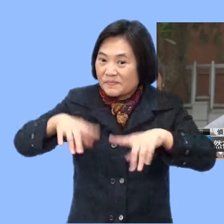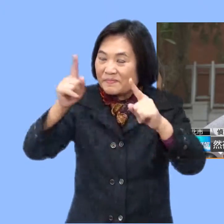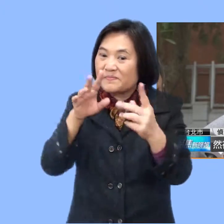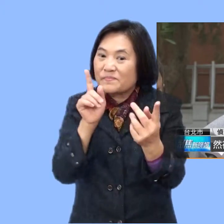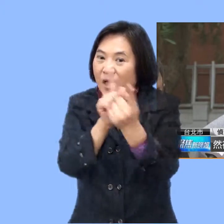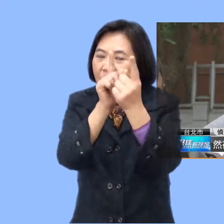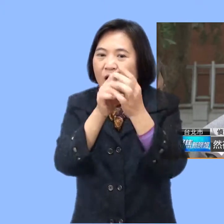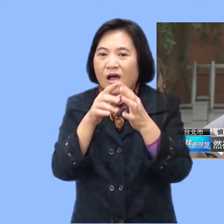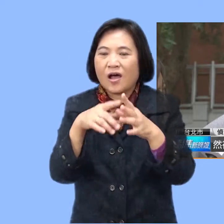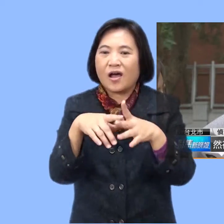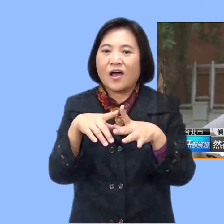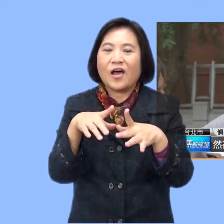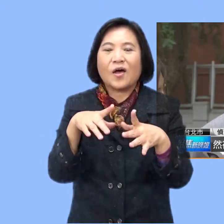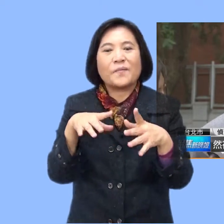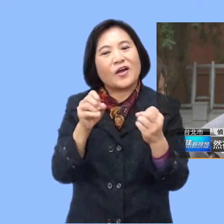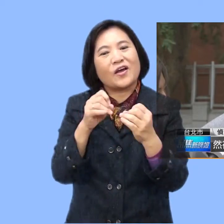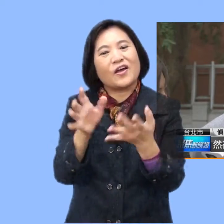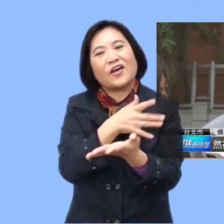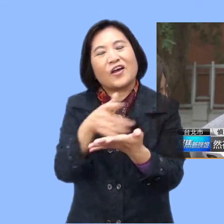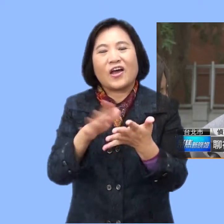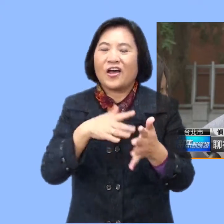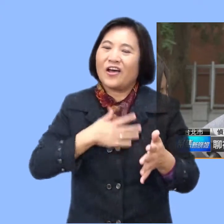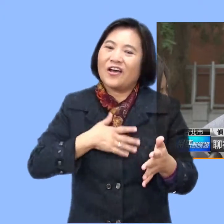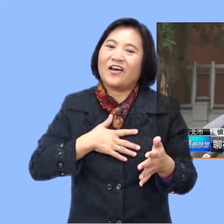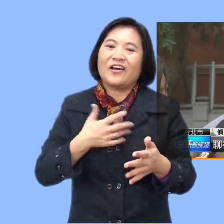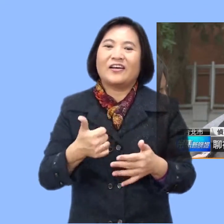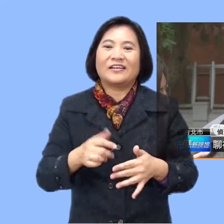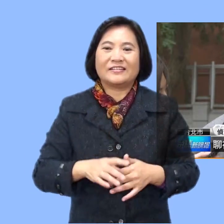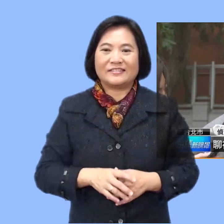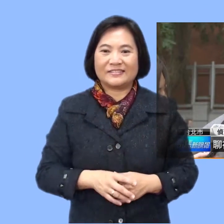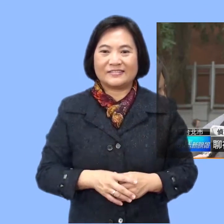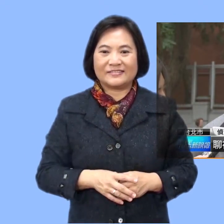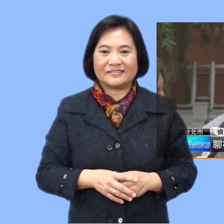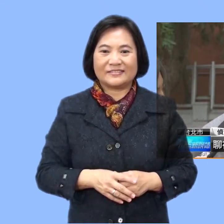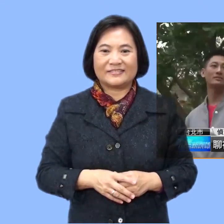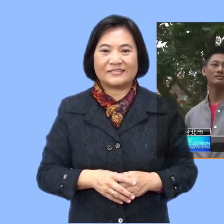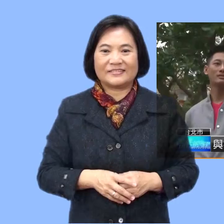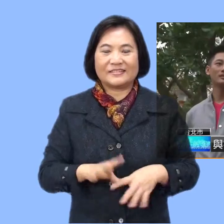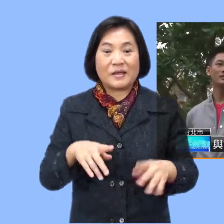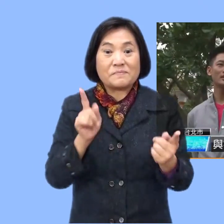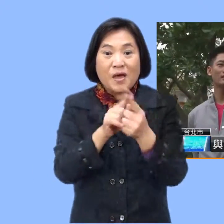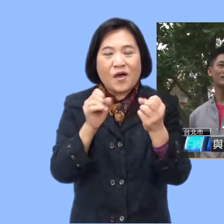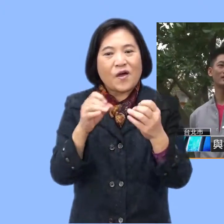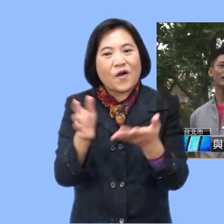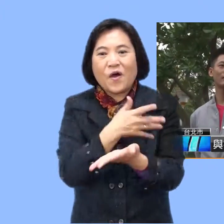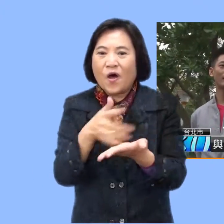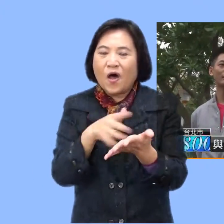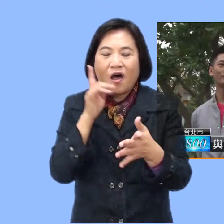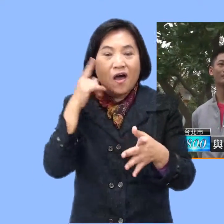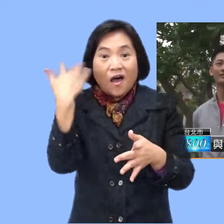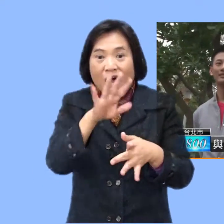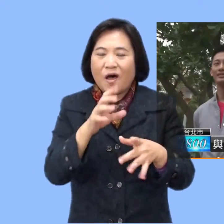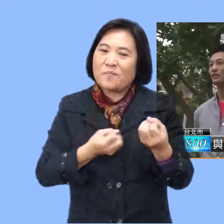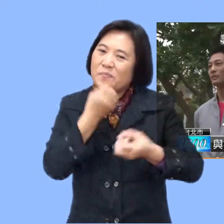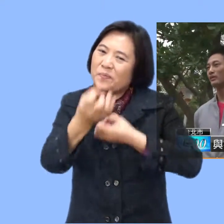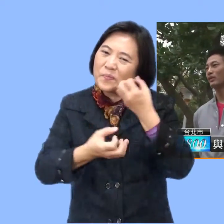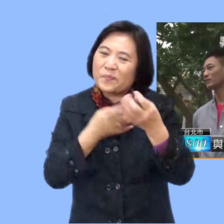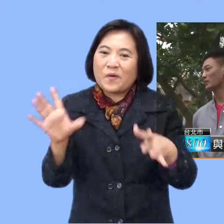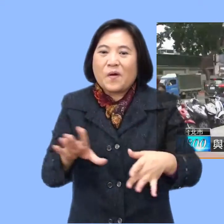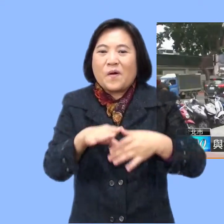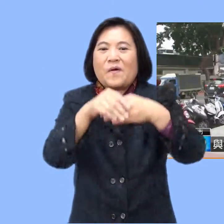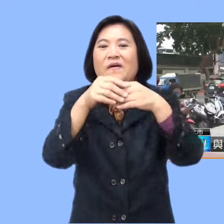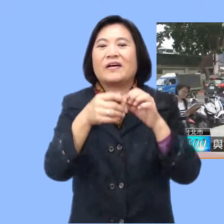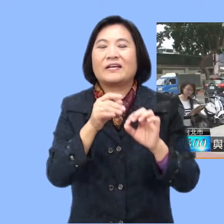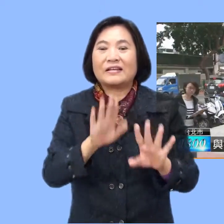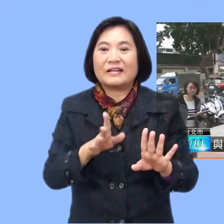是见面第一次就是聊得还蛮开心。 见面后两人一拍即合，成为无话不谈的好